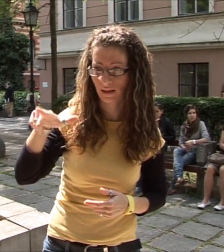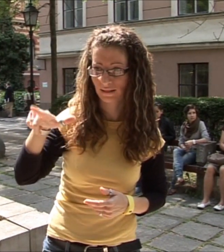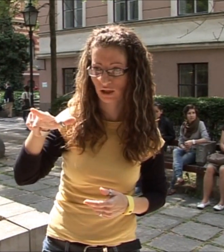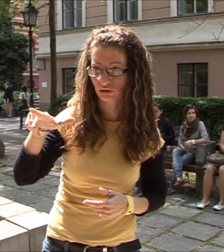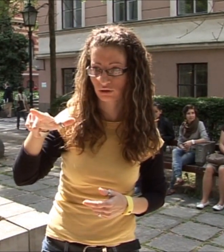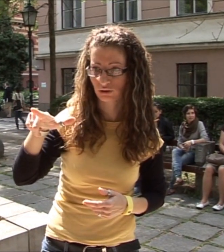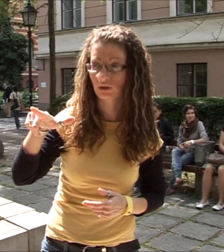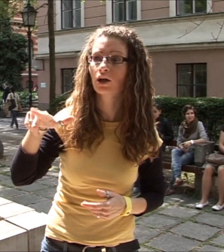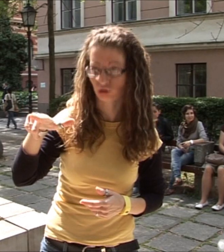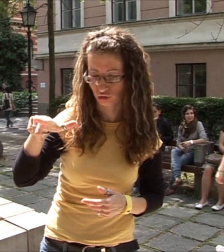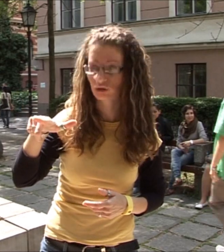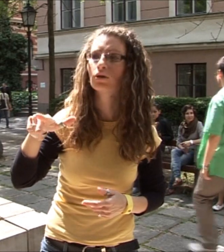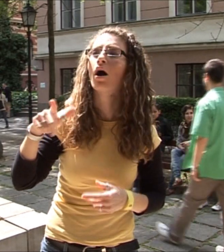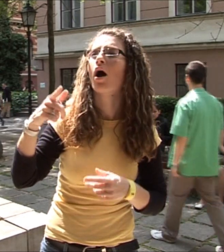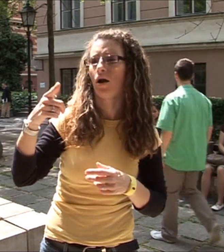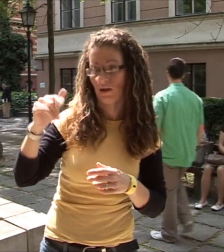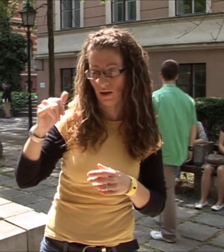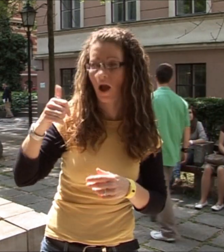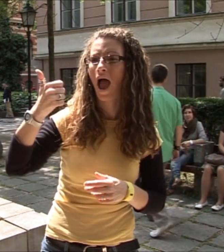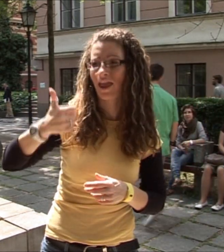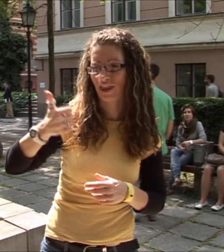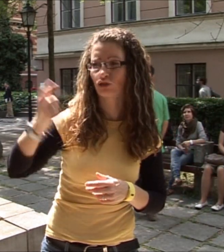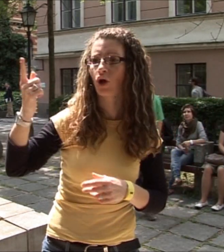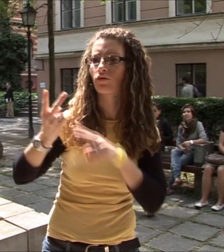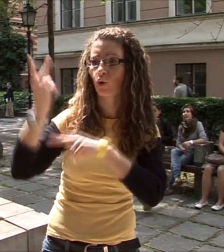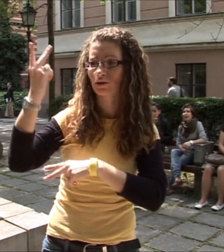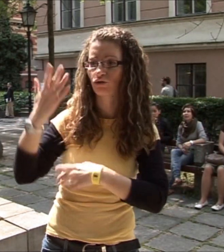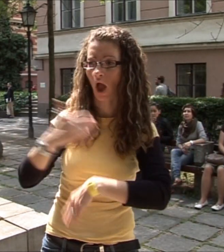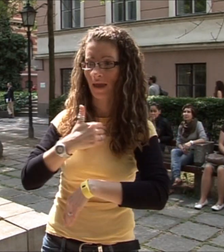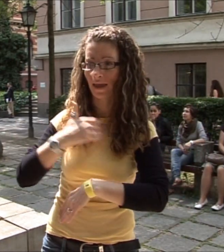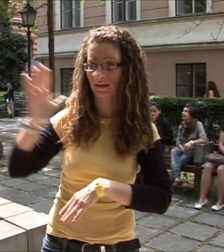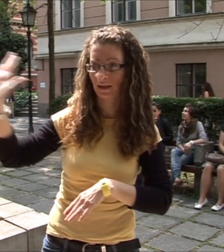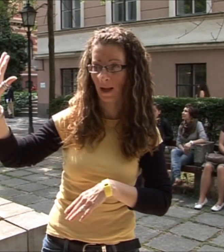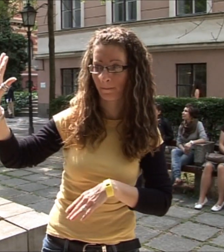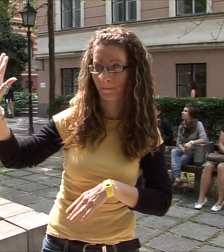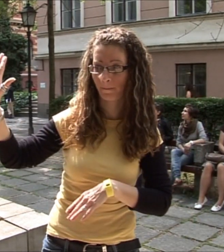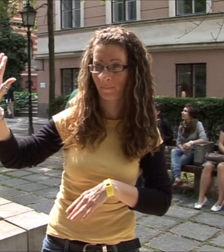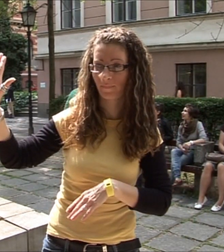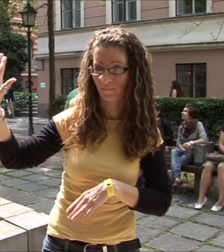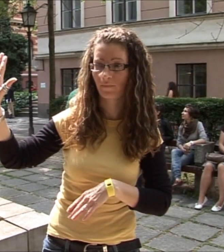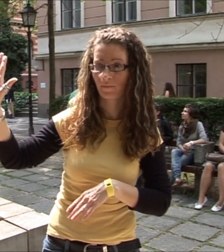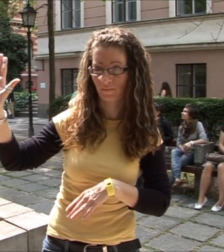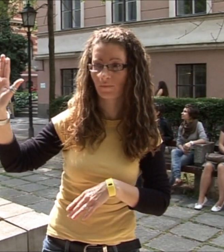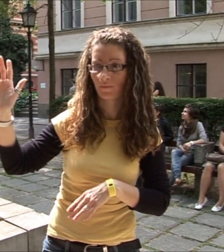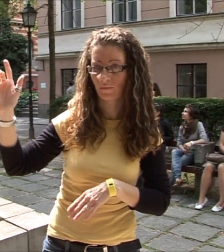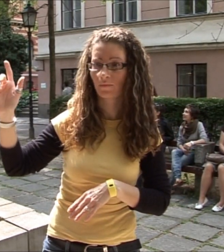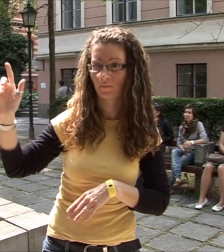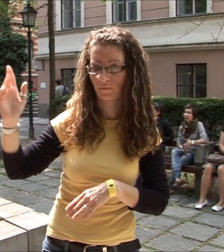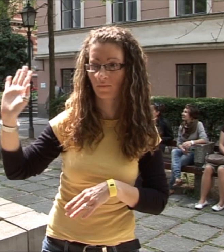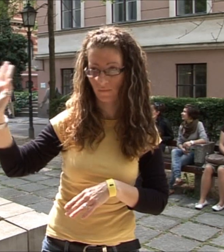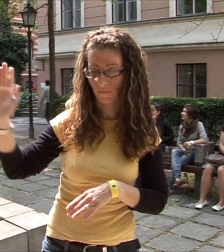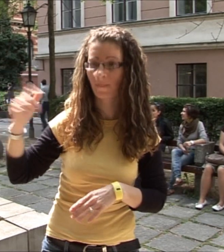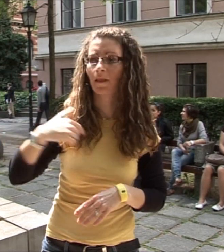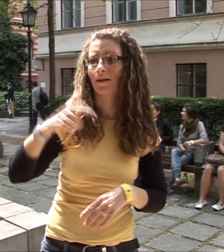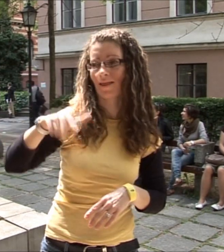ről táes tookó az egyes fó a sé egyeten